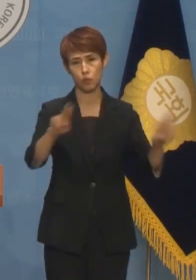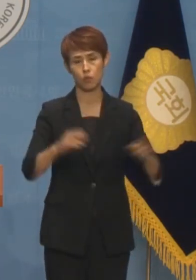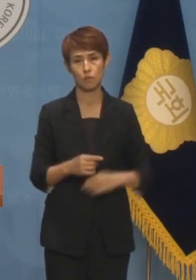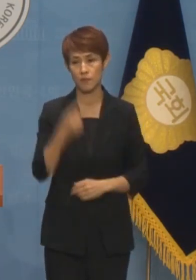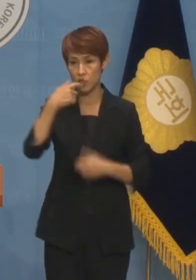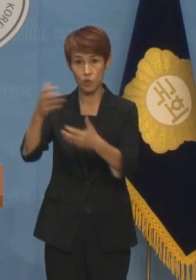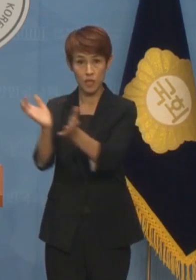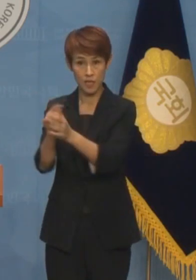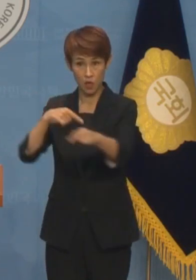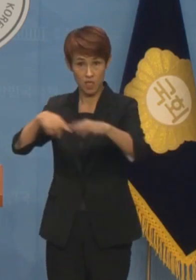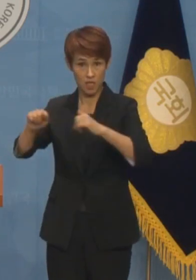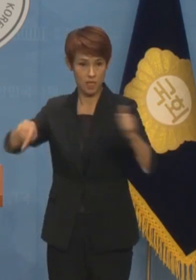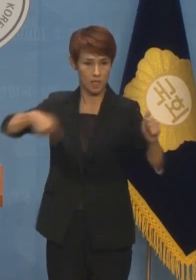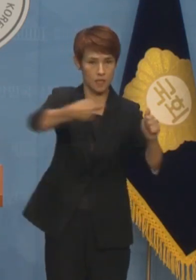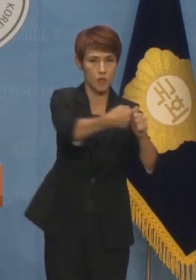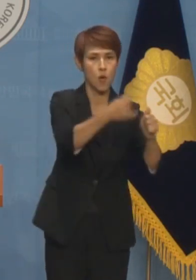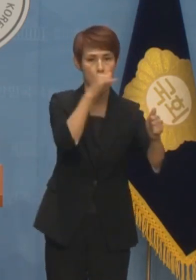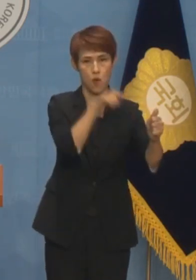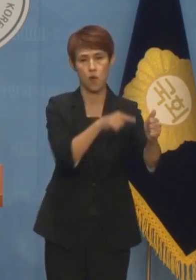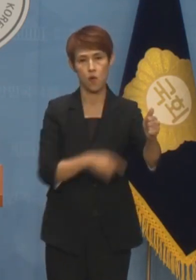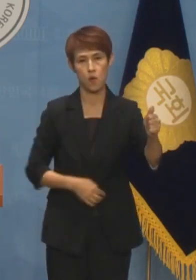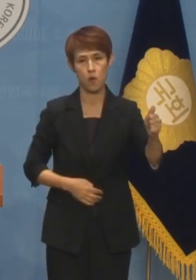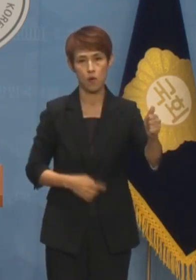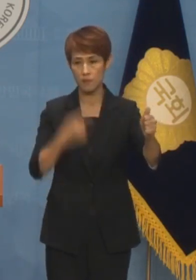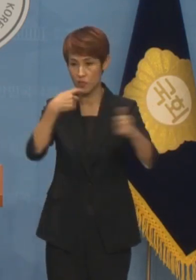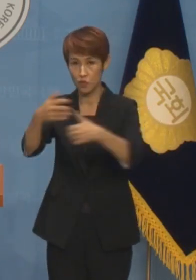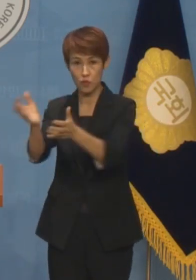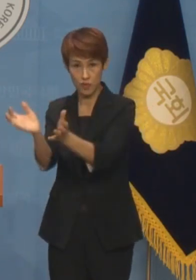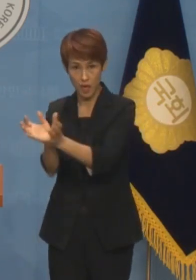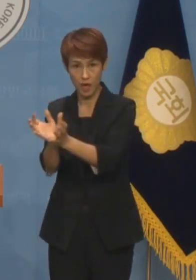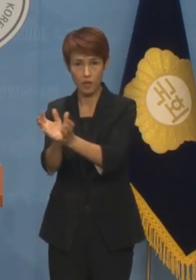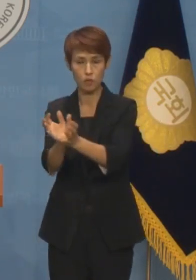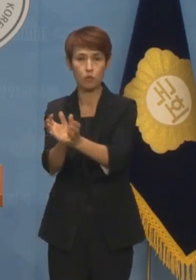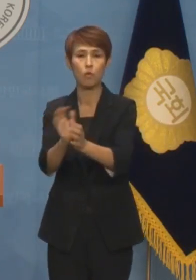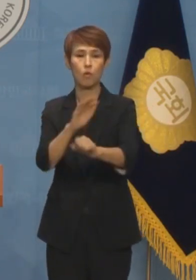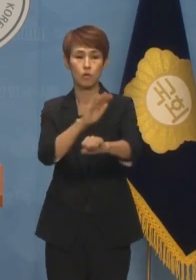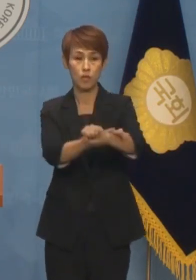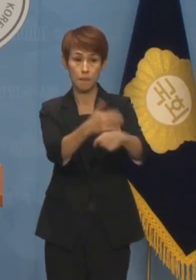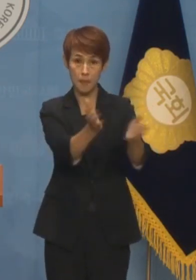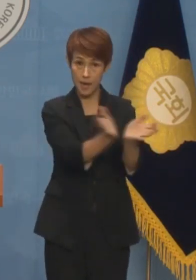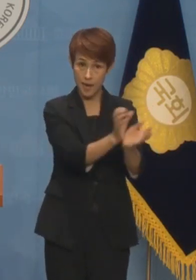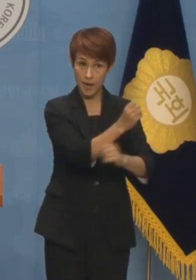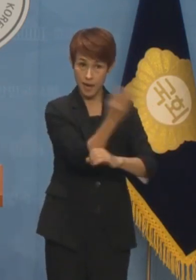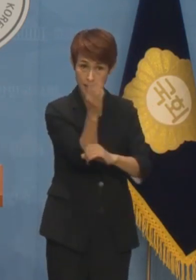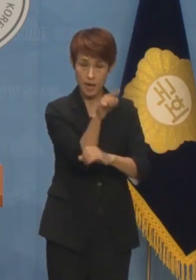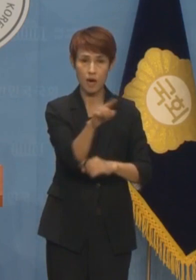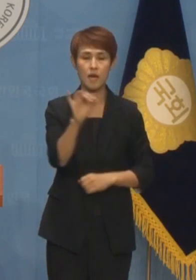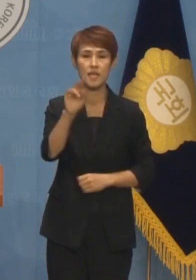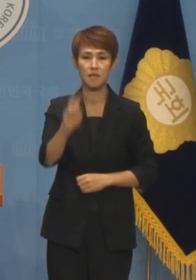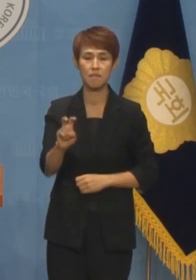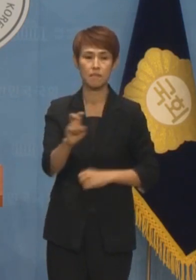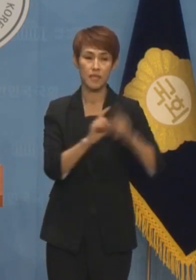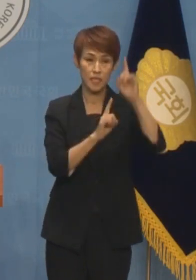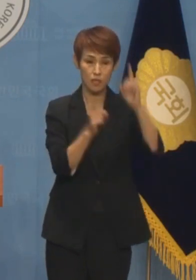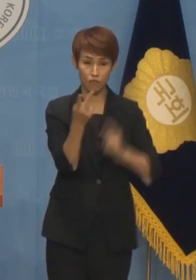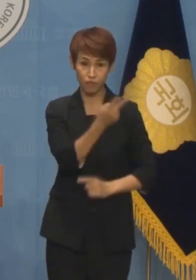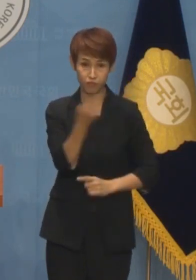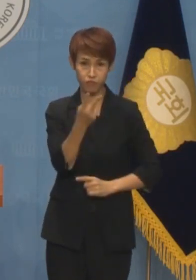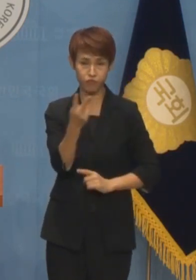정치인은 있었습니다 민주당과 좌파 언론은 이종호 씨와 임성근 사단장 사이에